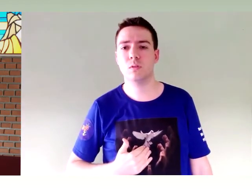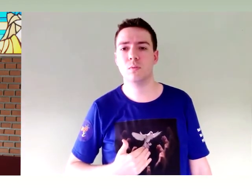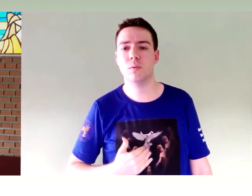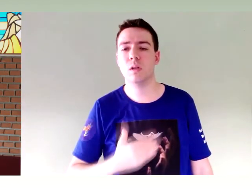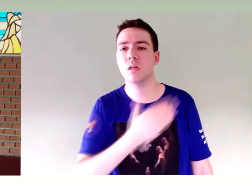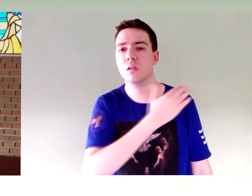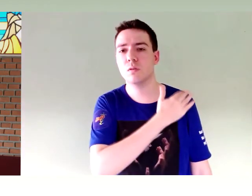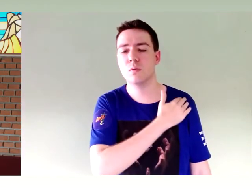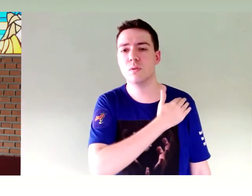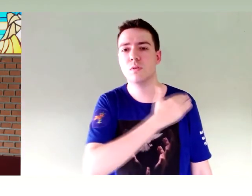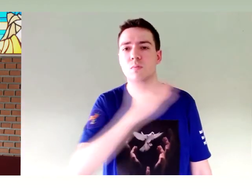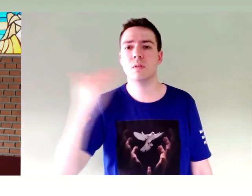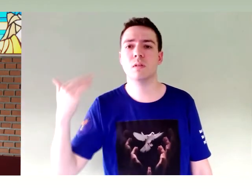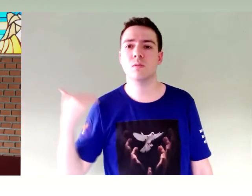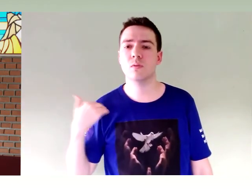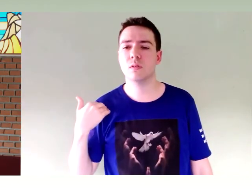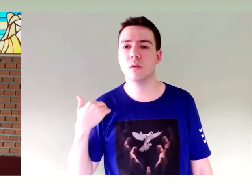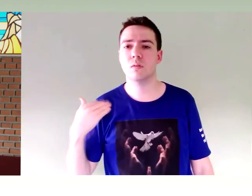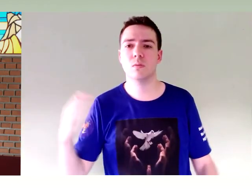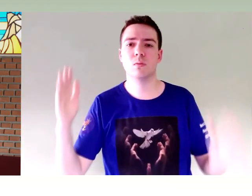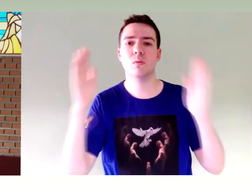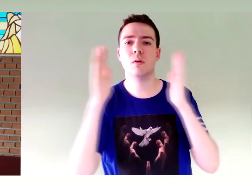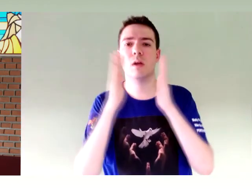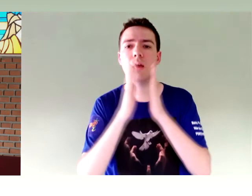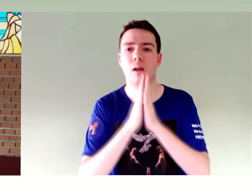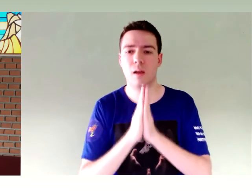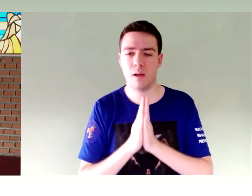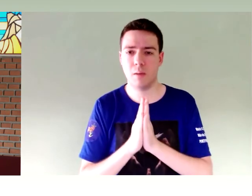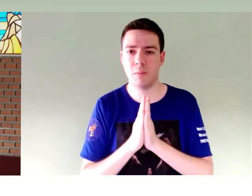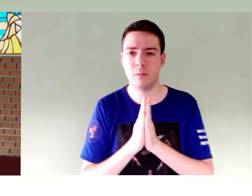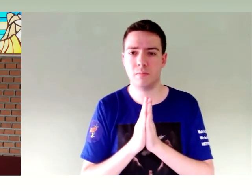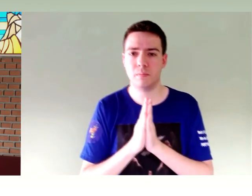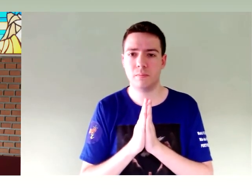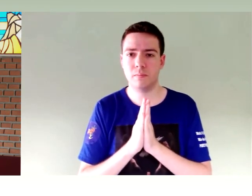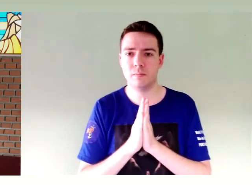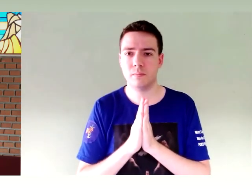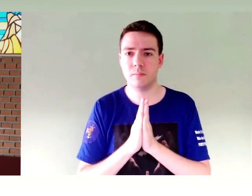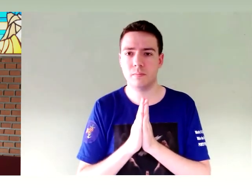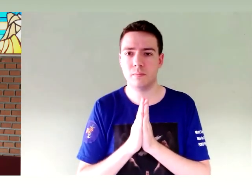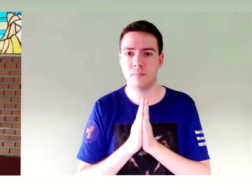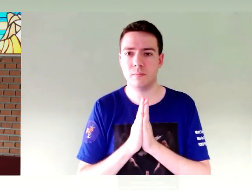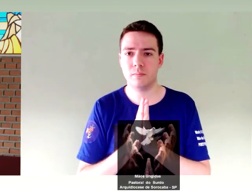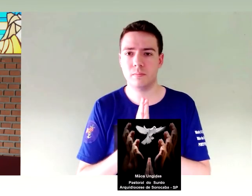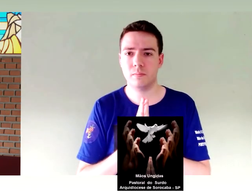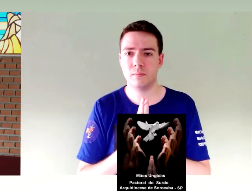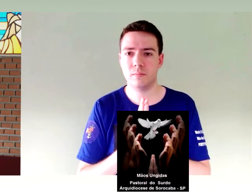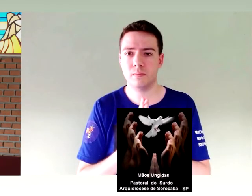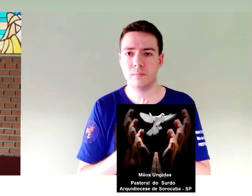e do Filho, e do Espírito Santo. Amém.